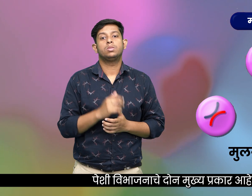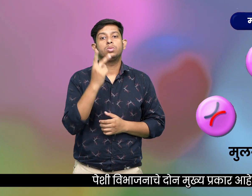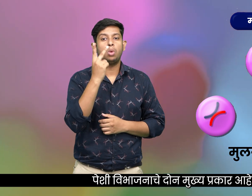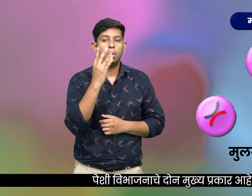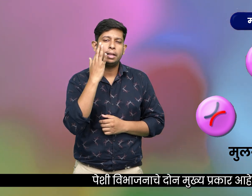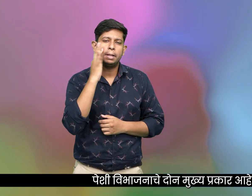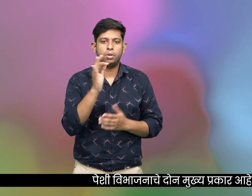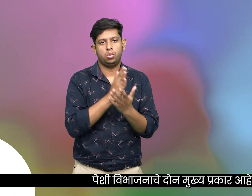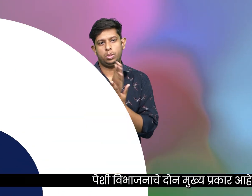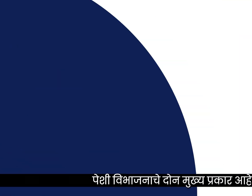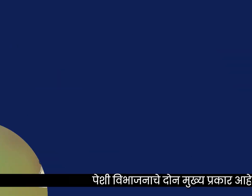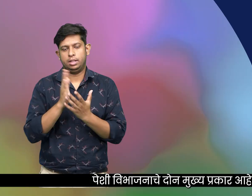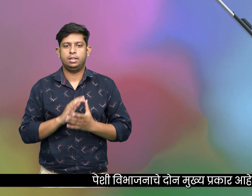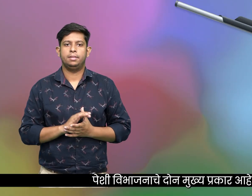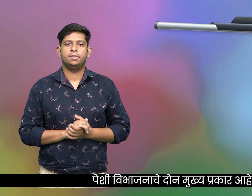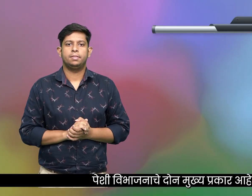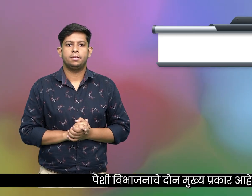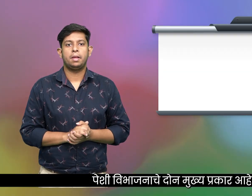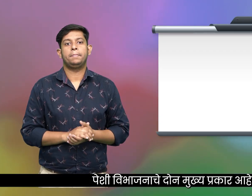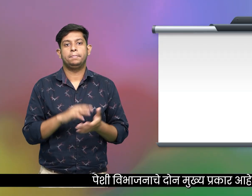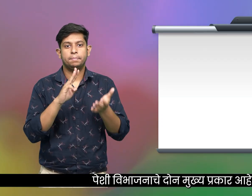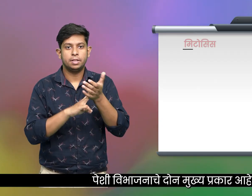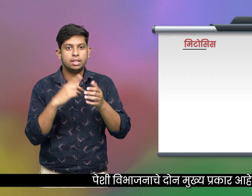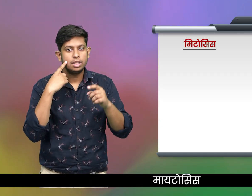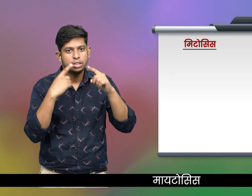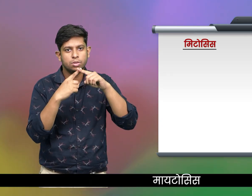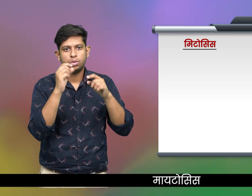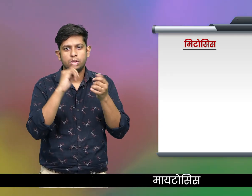पेशी विभाजन 2 मुख्य प्रकार आहेत. मायटोसिस: